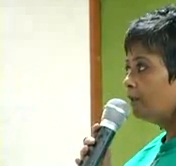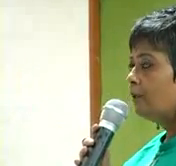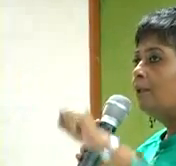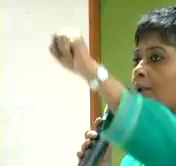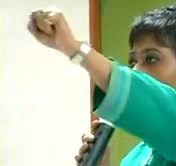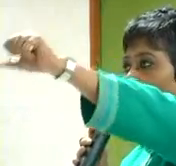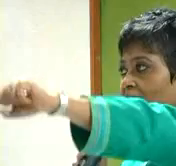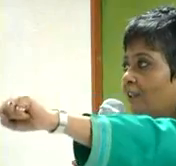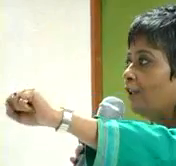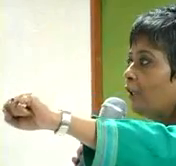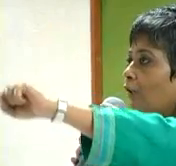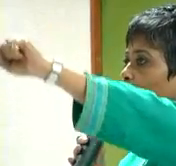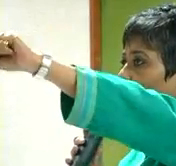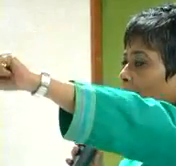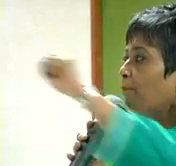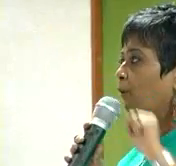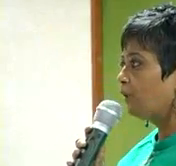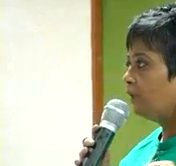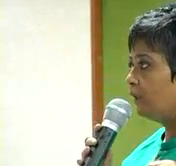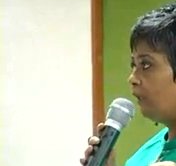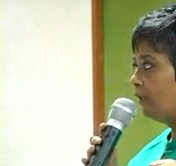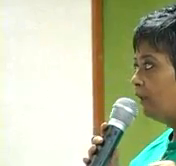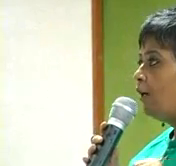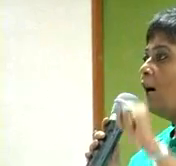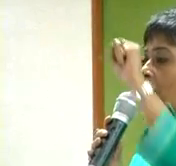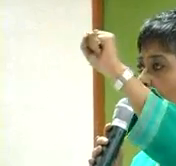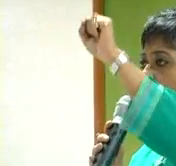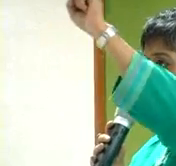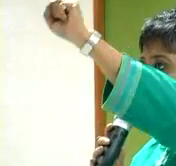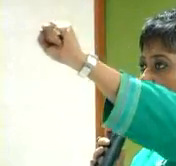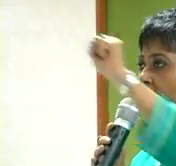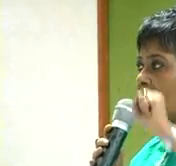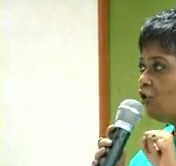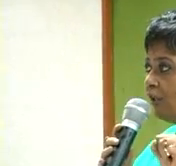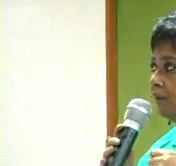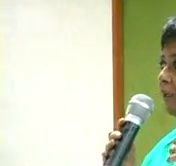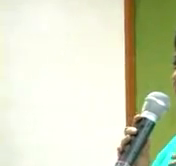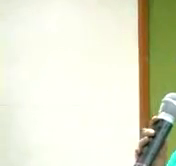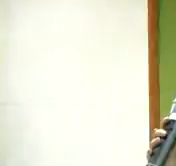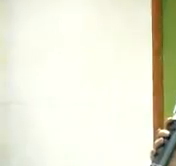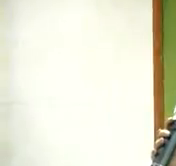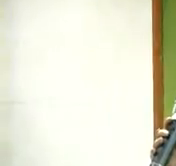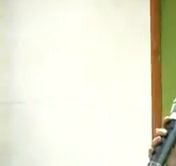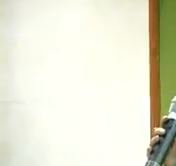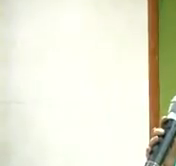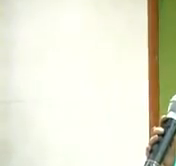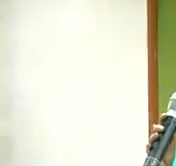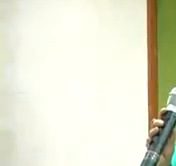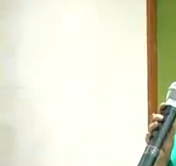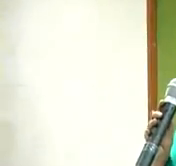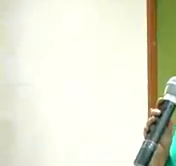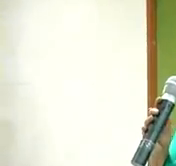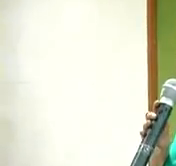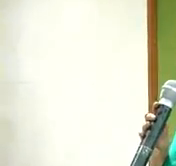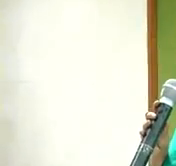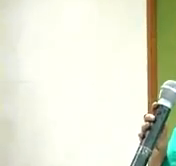मेंबर्स और किन किन को एम्पावर करता है। अब अगर मान लीजिए कि मैं अक्षम हूँ, मैंने सामाजिक